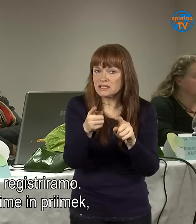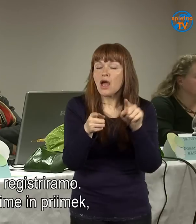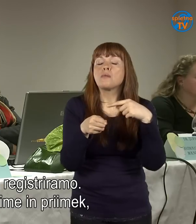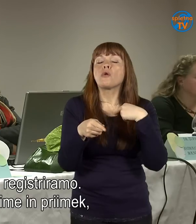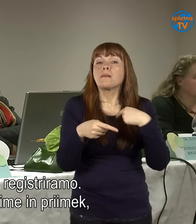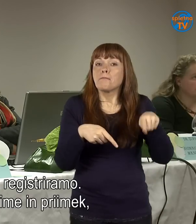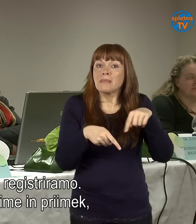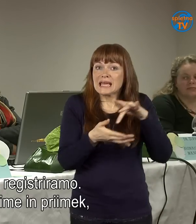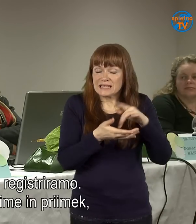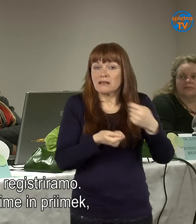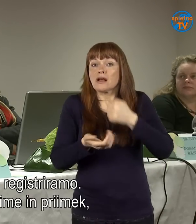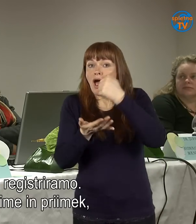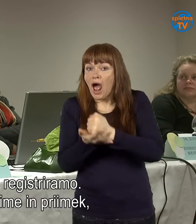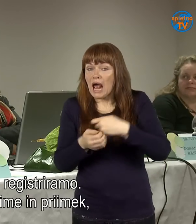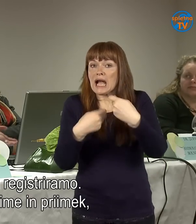potem registriramo.